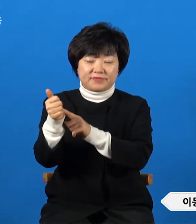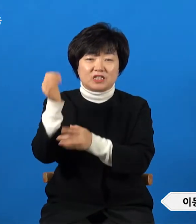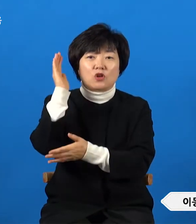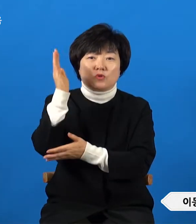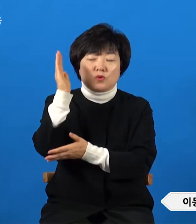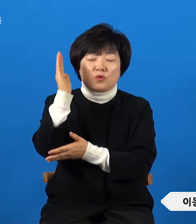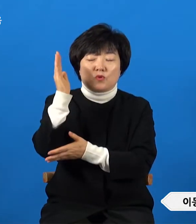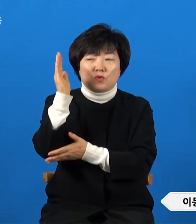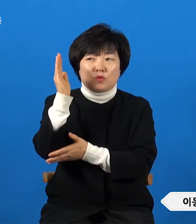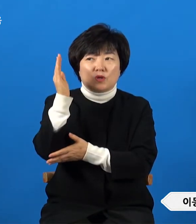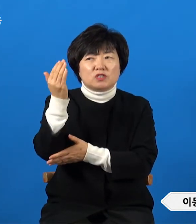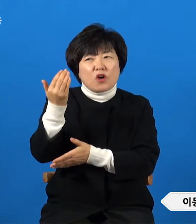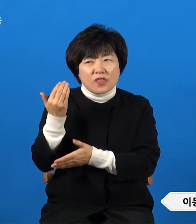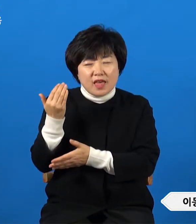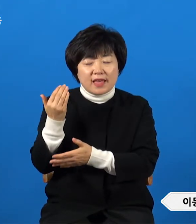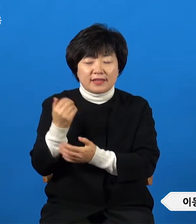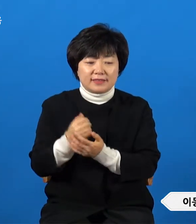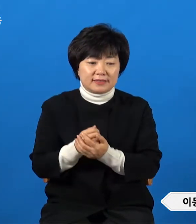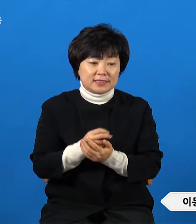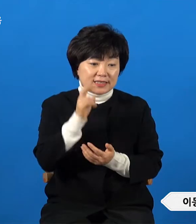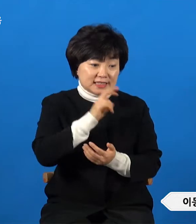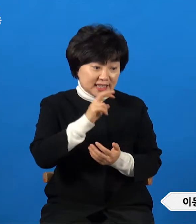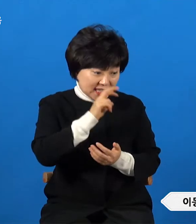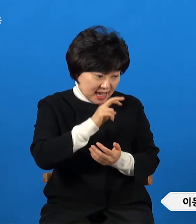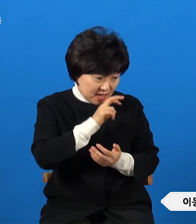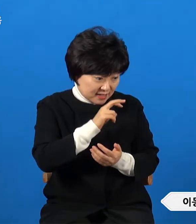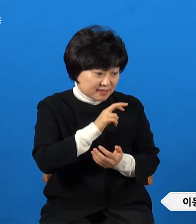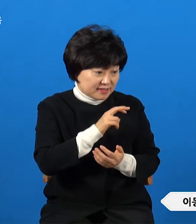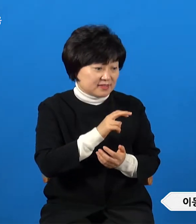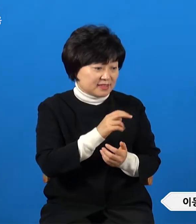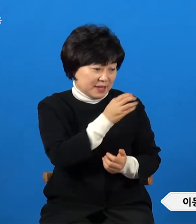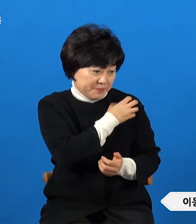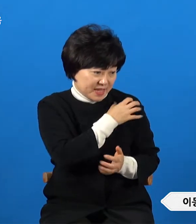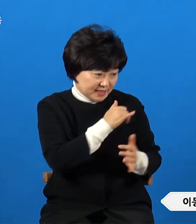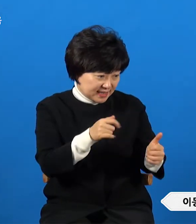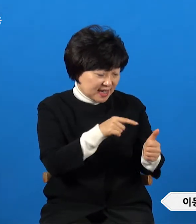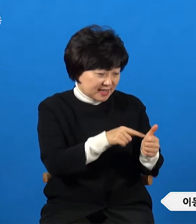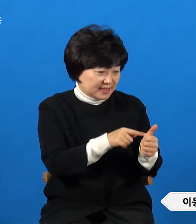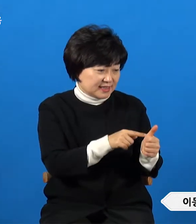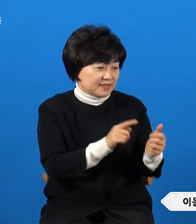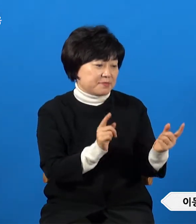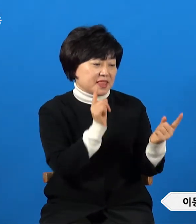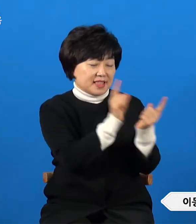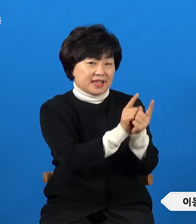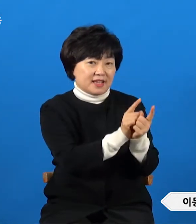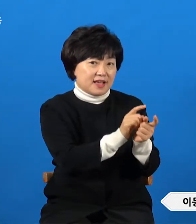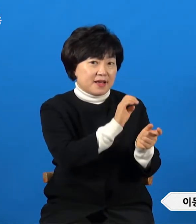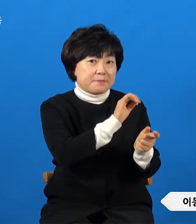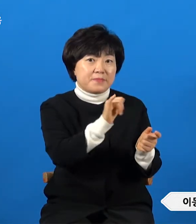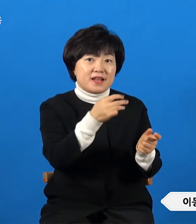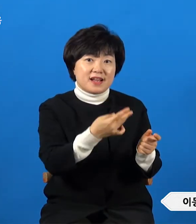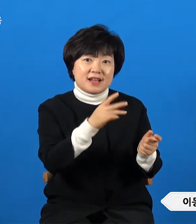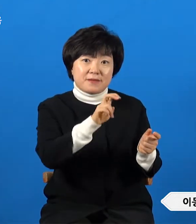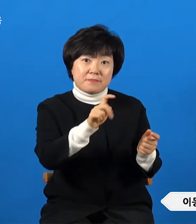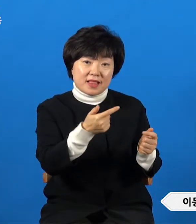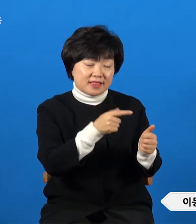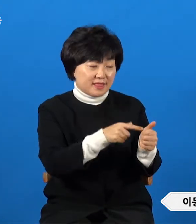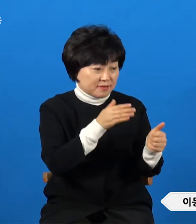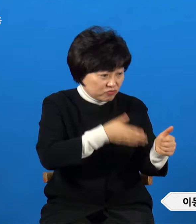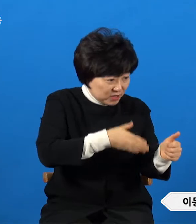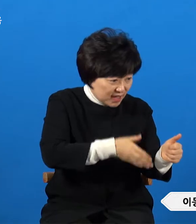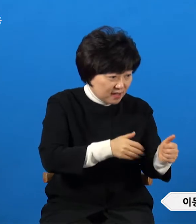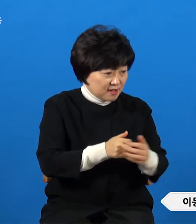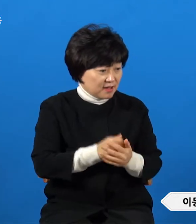전날에 찬양을 인도하게 될 찬양 사역자 틸만이라는 분하고 만났습니다. 이런 부탁을 했습니다. 내가 내일 저녁 설교할